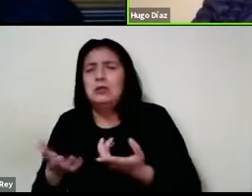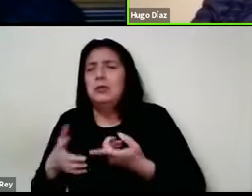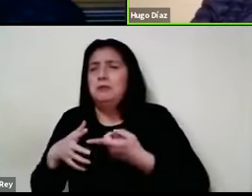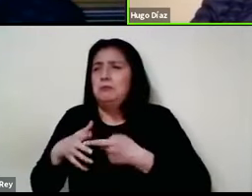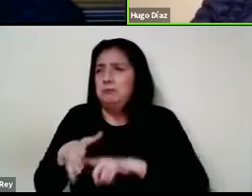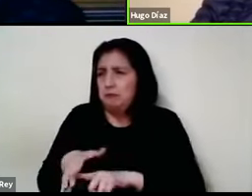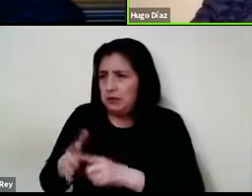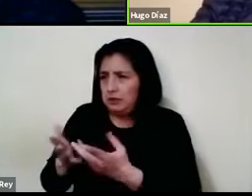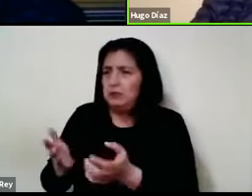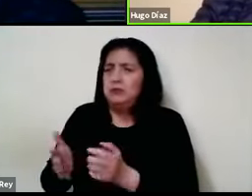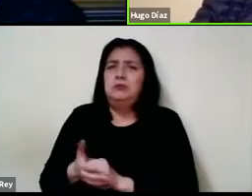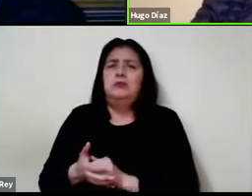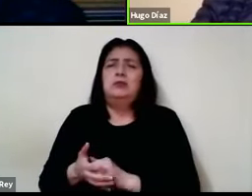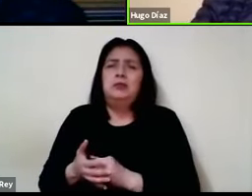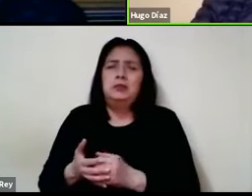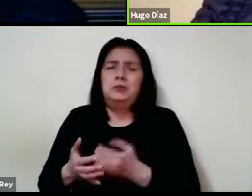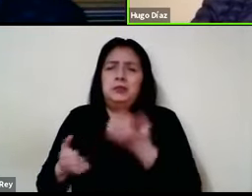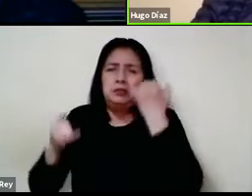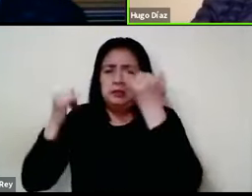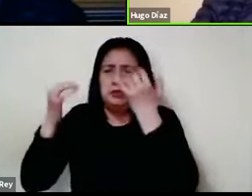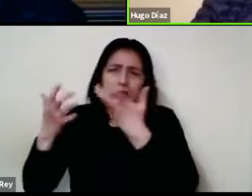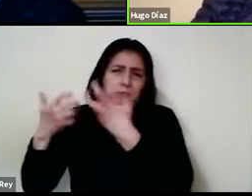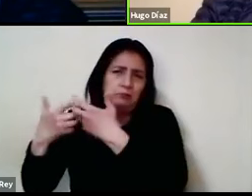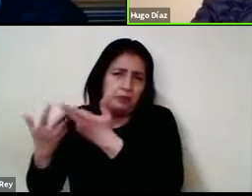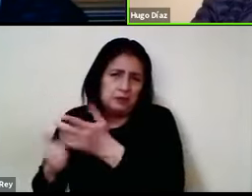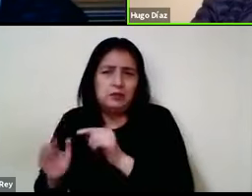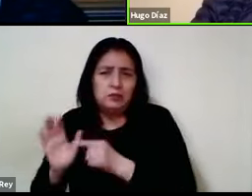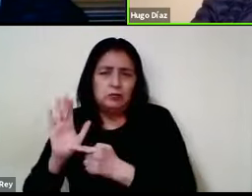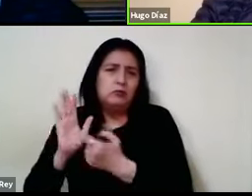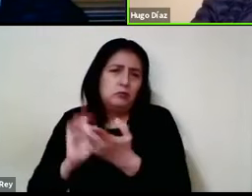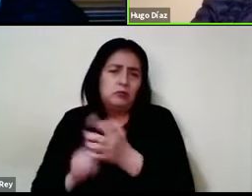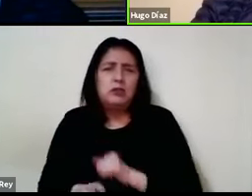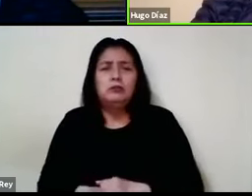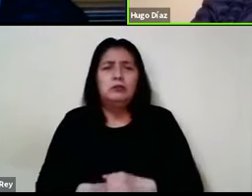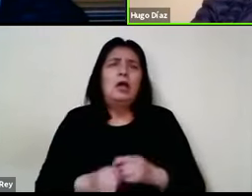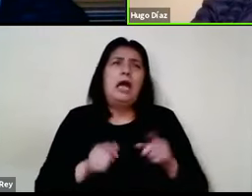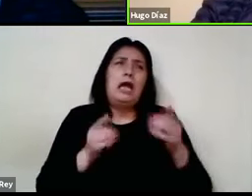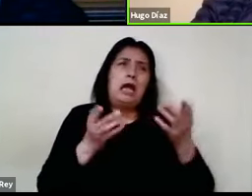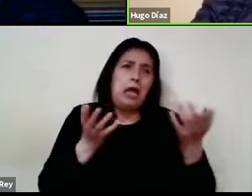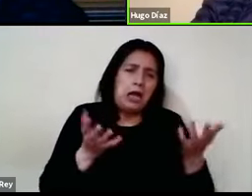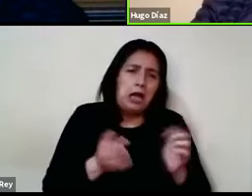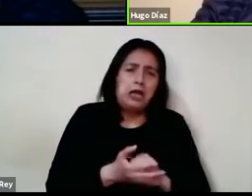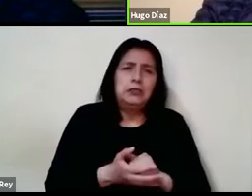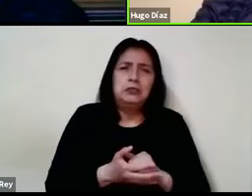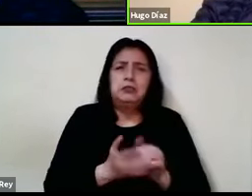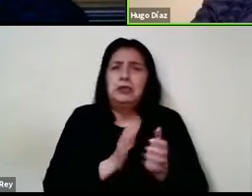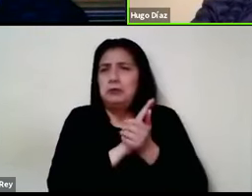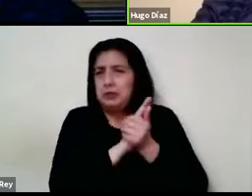que también has mostrado, hay capacidades